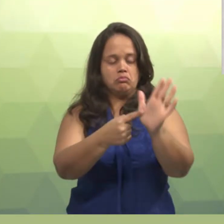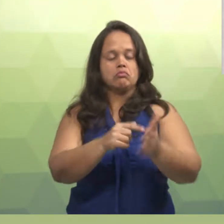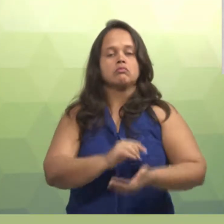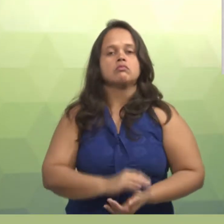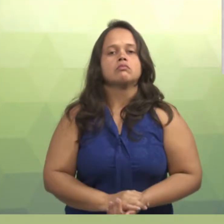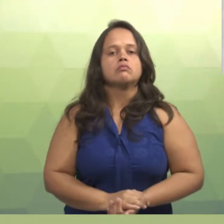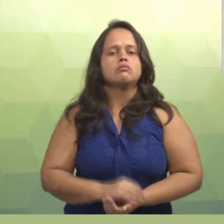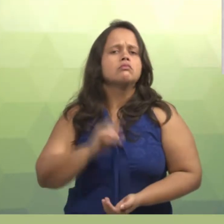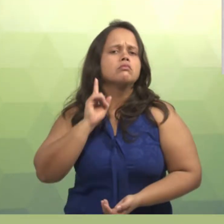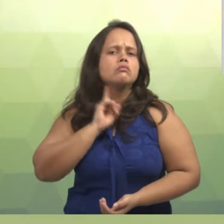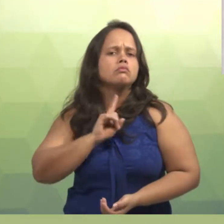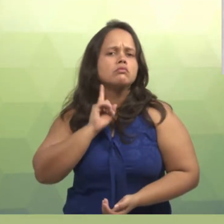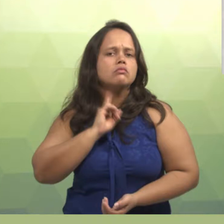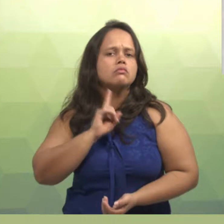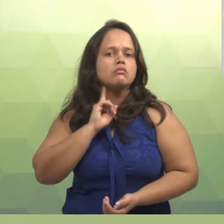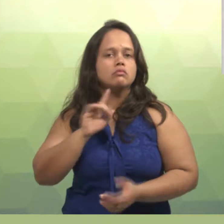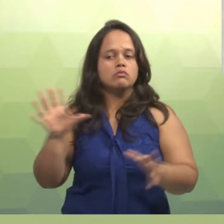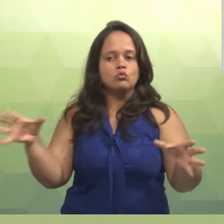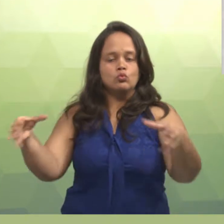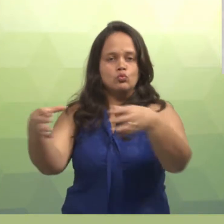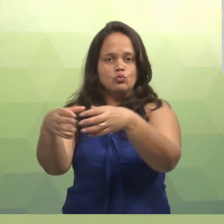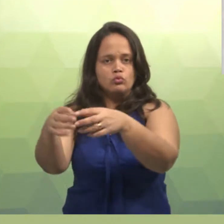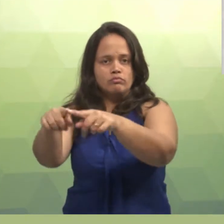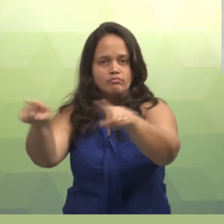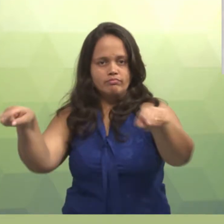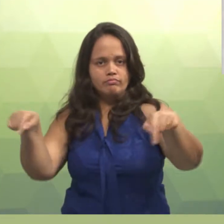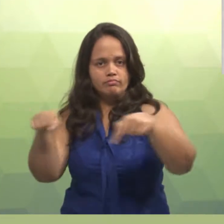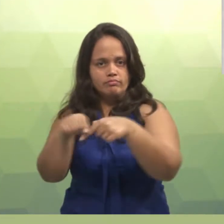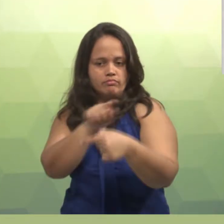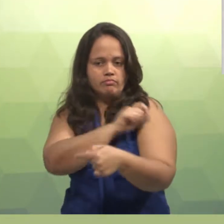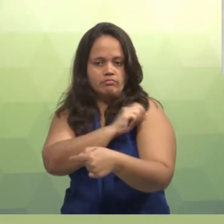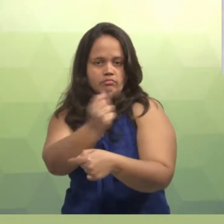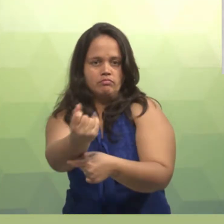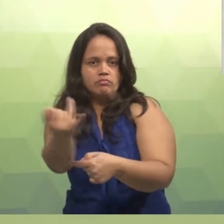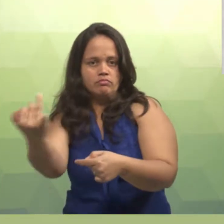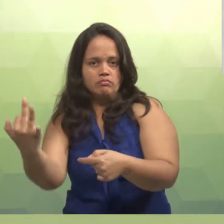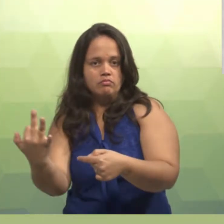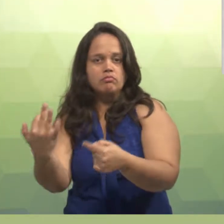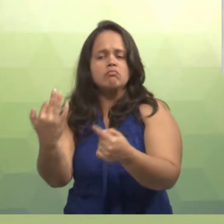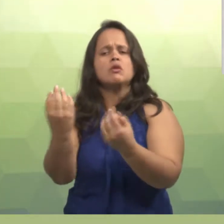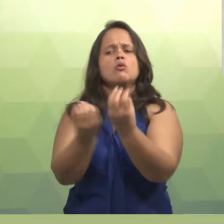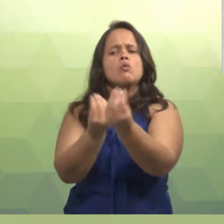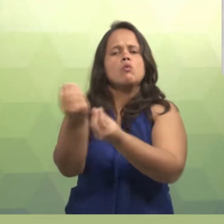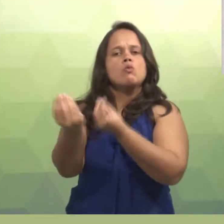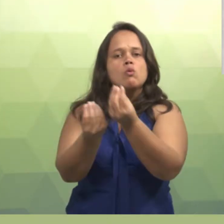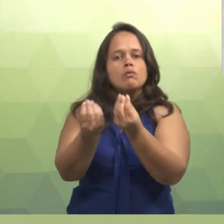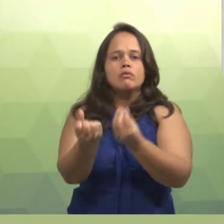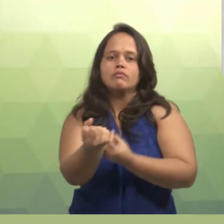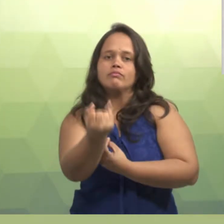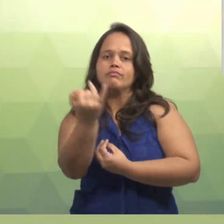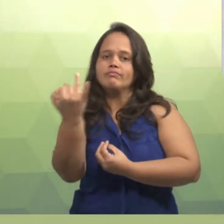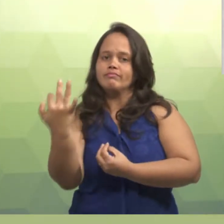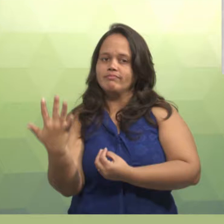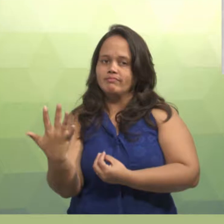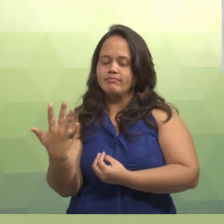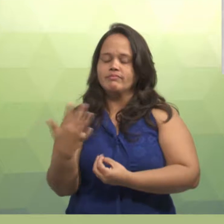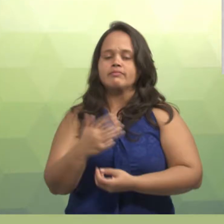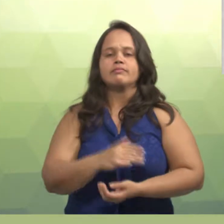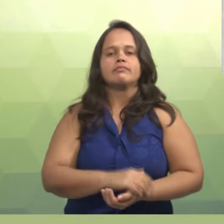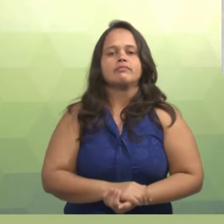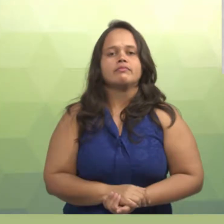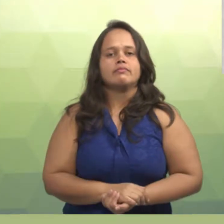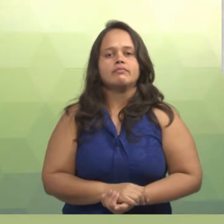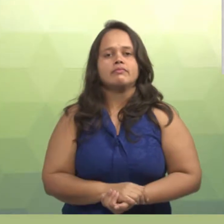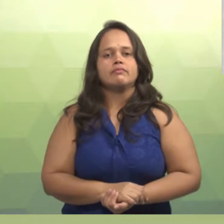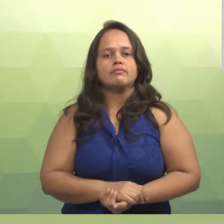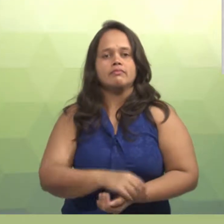neste artigo. Já em Minas Gerais, a intumação é feita com base nos seguintes